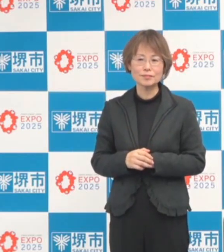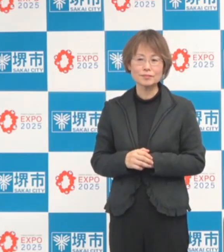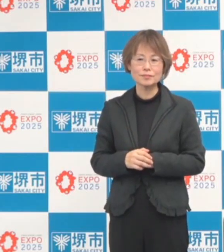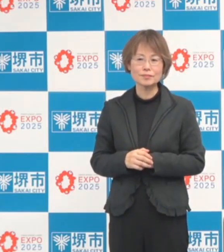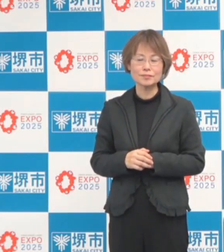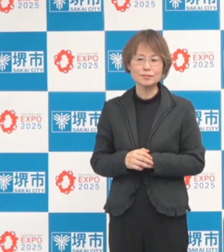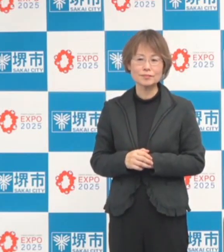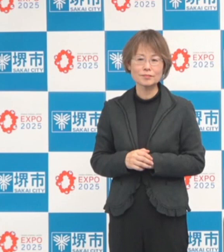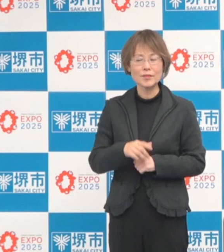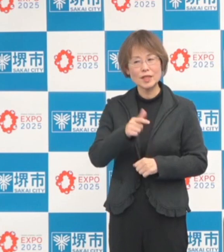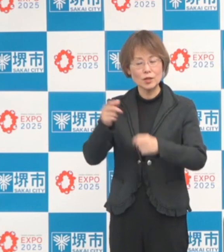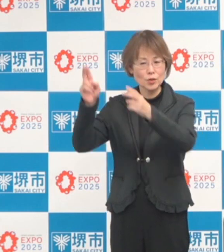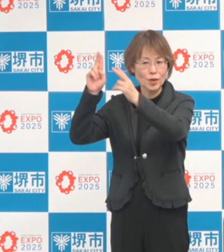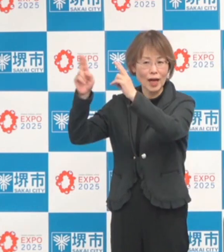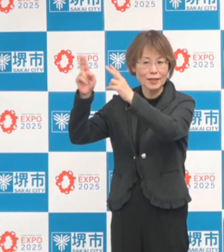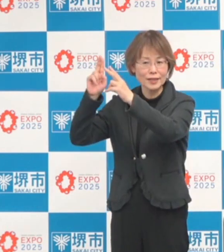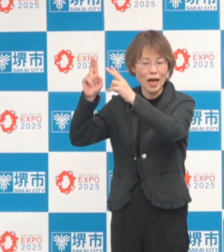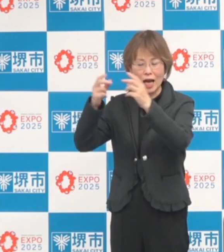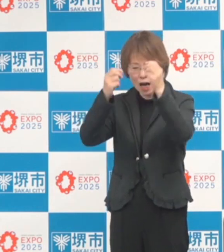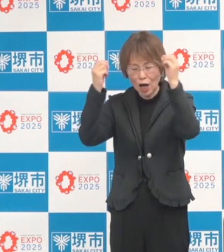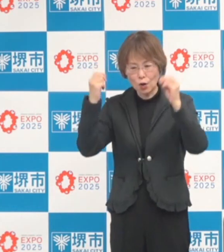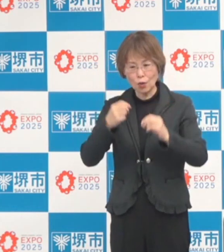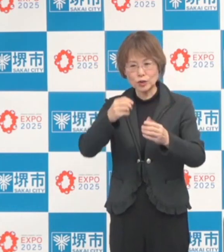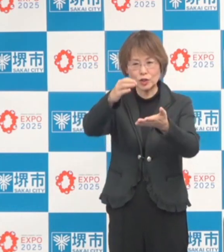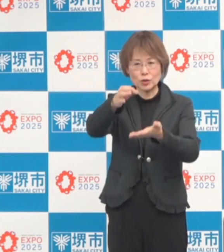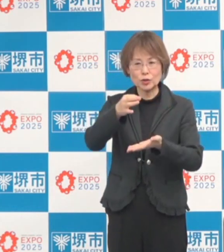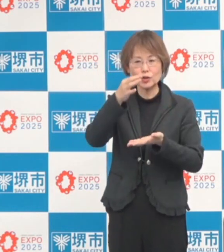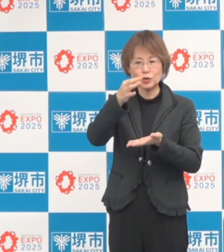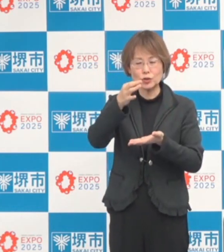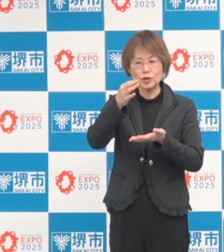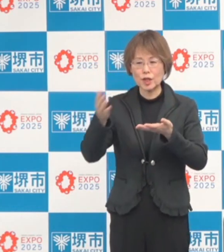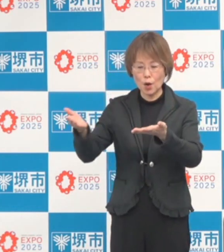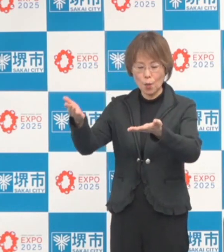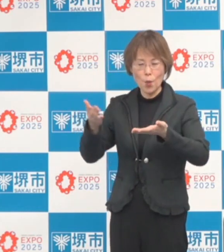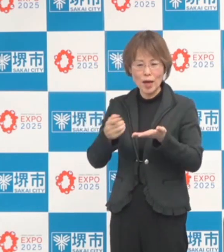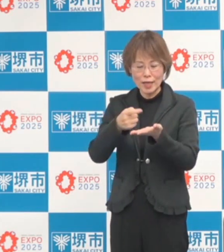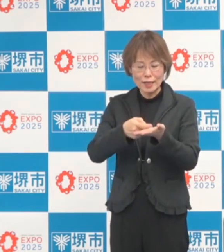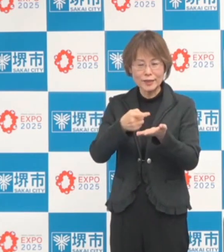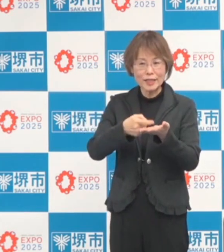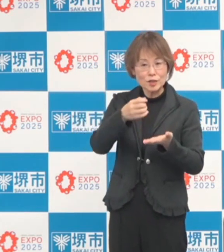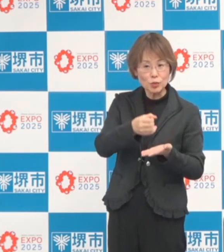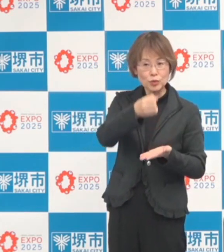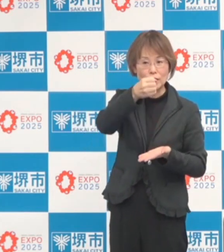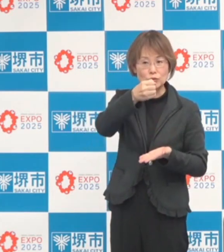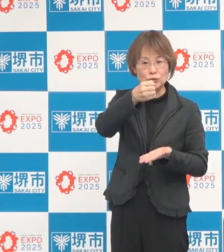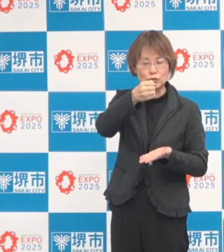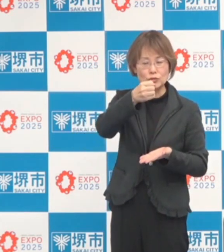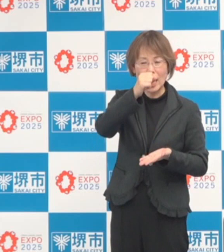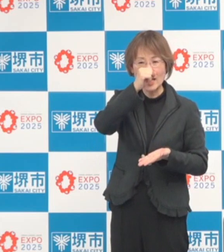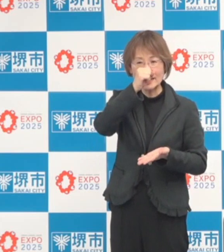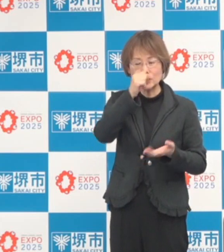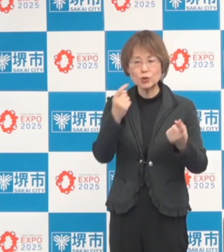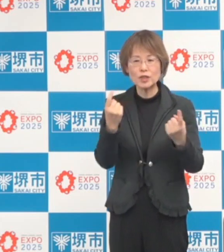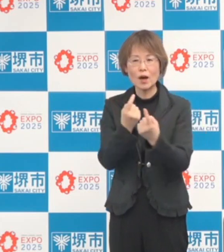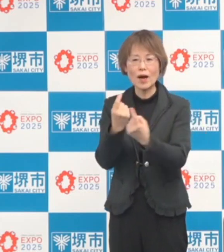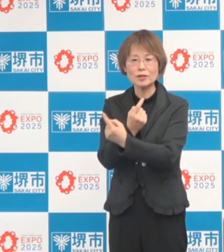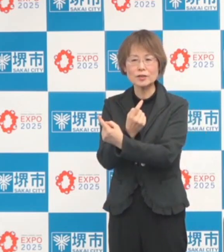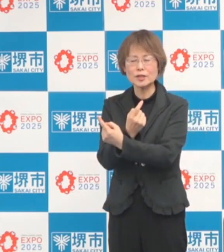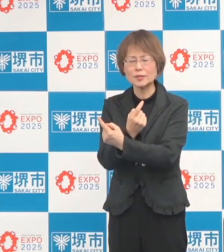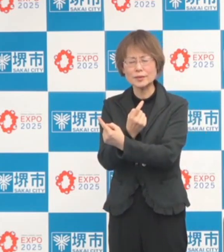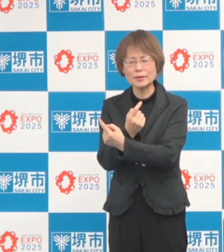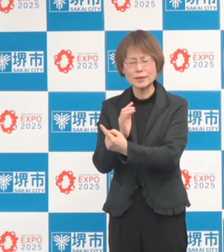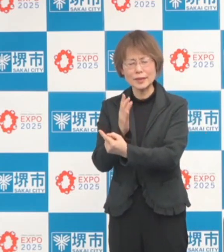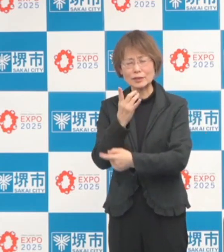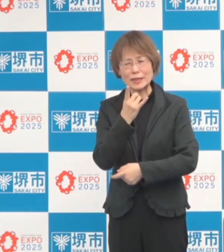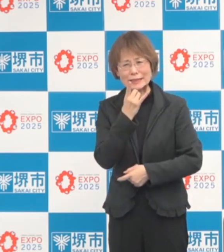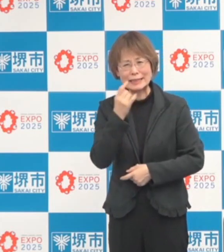いろんな企業なり個人の収入が増えて、それだけ税収に跳ね返ってという好循環が生まれるはずなんですが、なかなかそれは期待でき